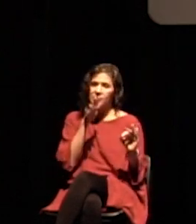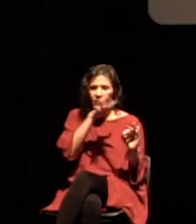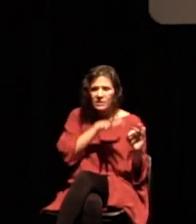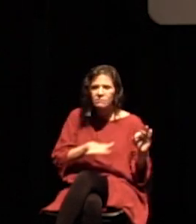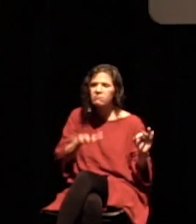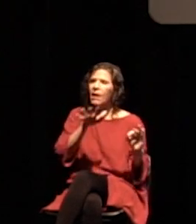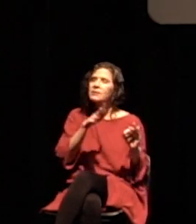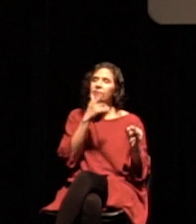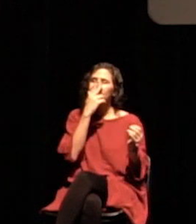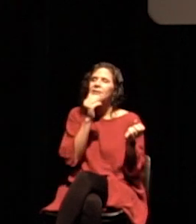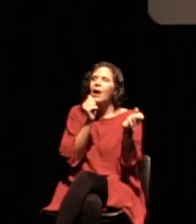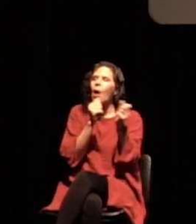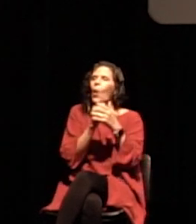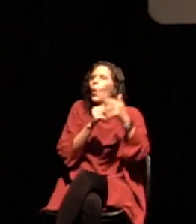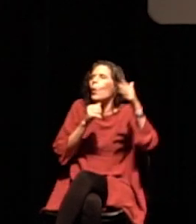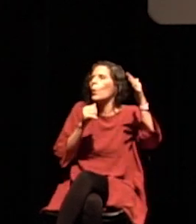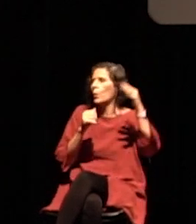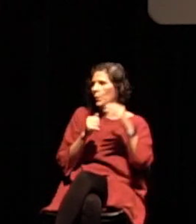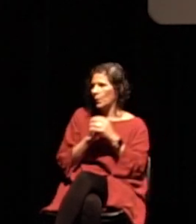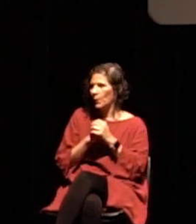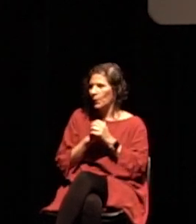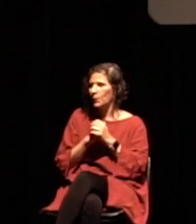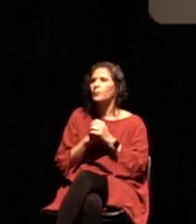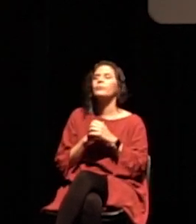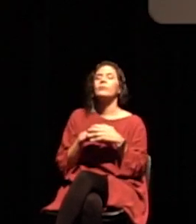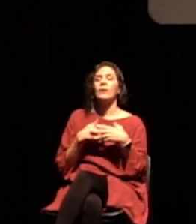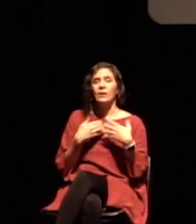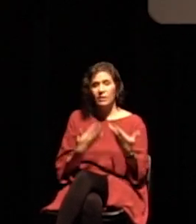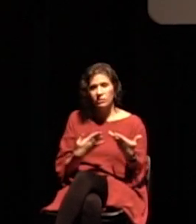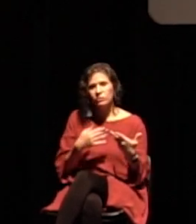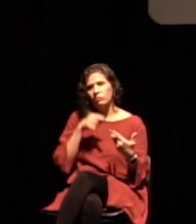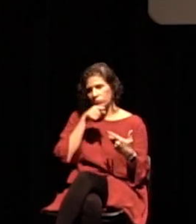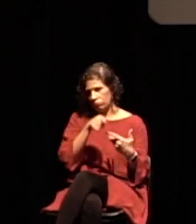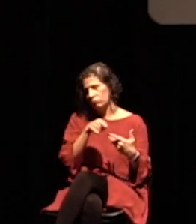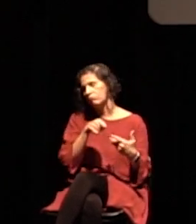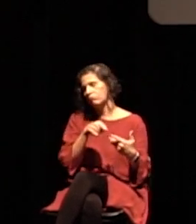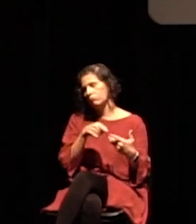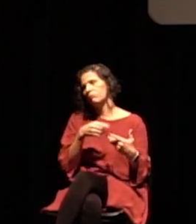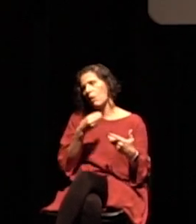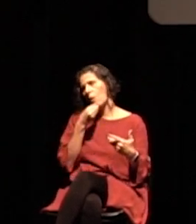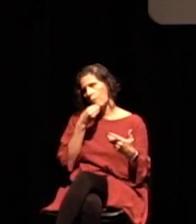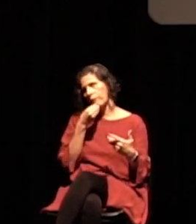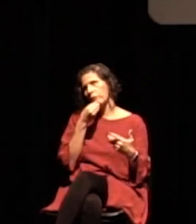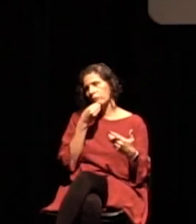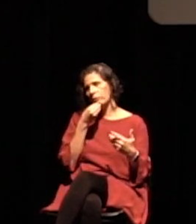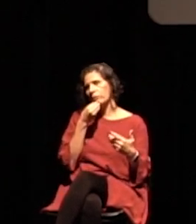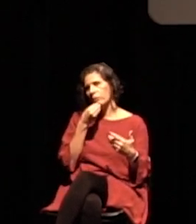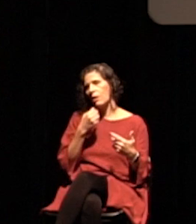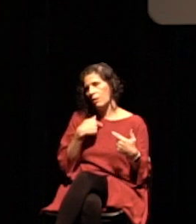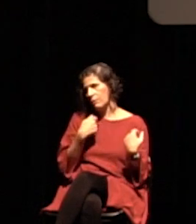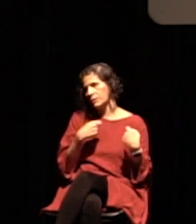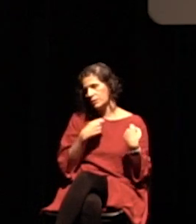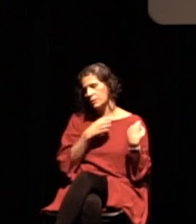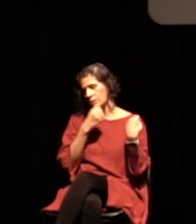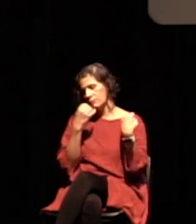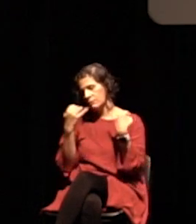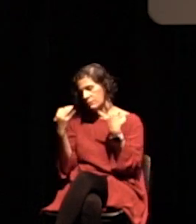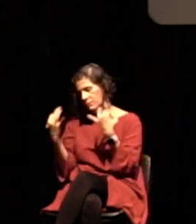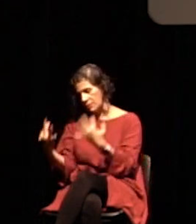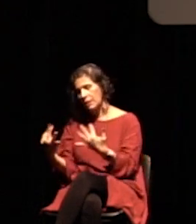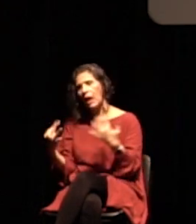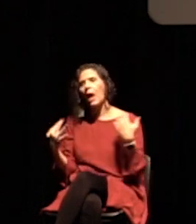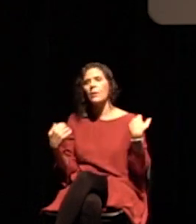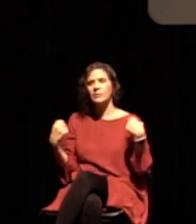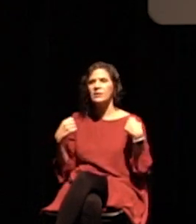que a gente tem na exposição. Isso, claro que eu acho que, para dizer isso, eu precisei ter